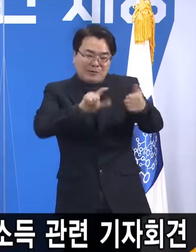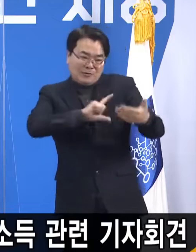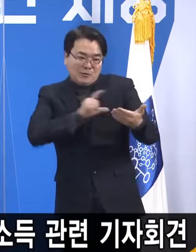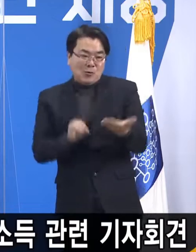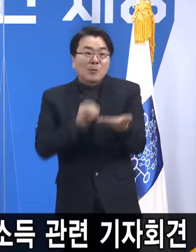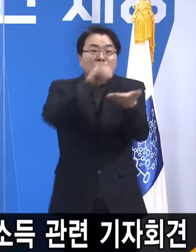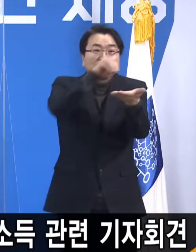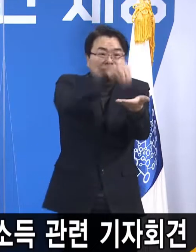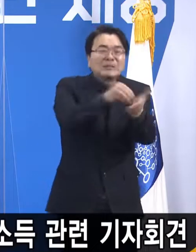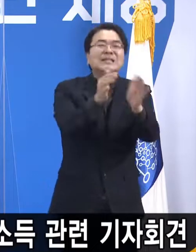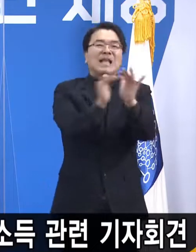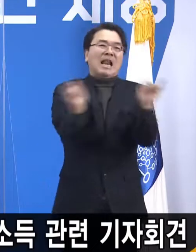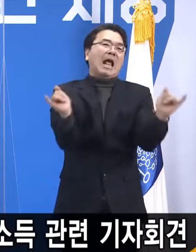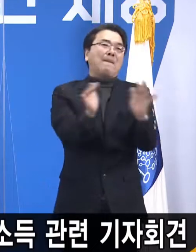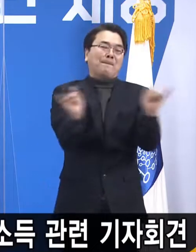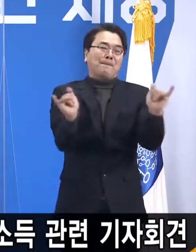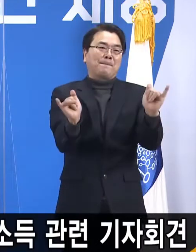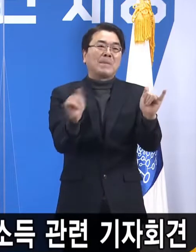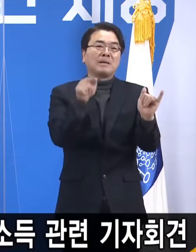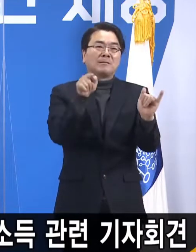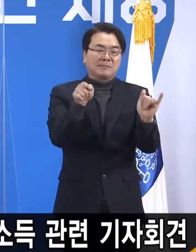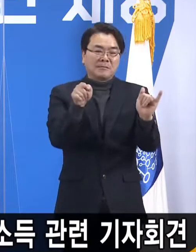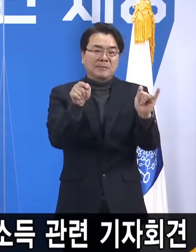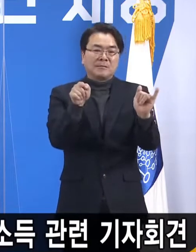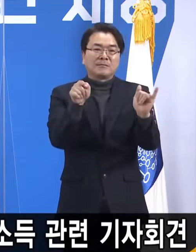대상이고 기준일 당시